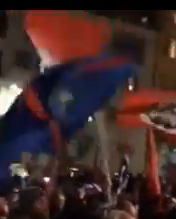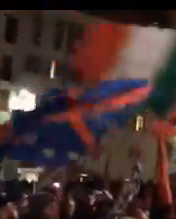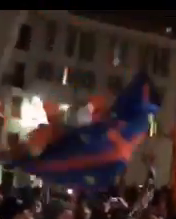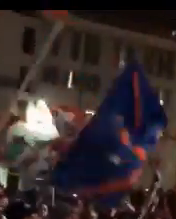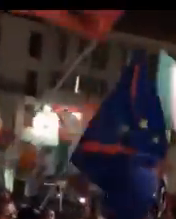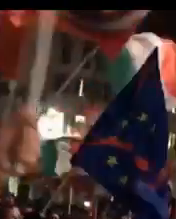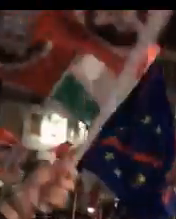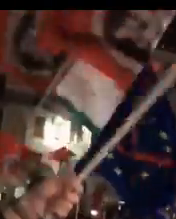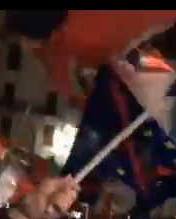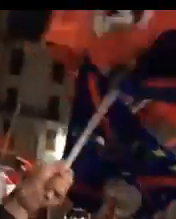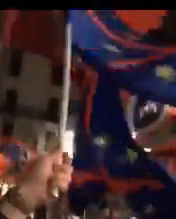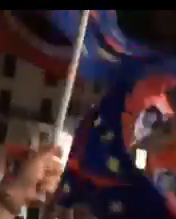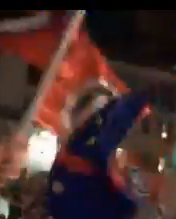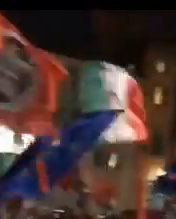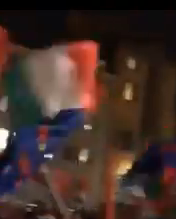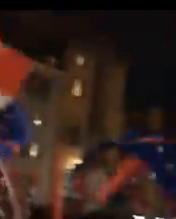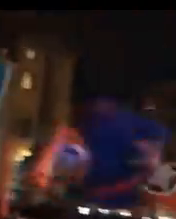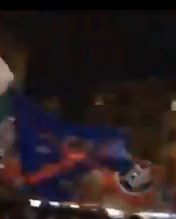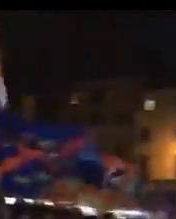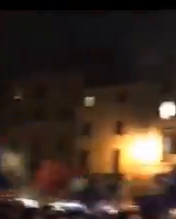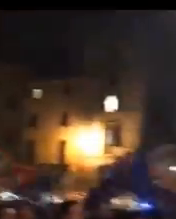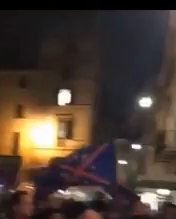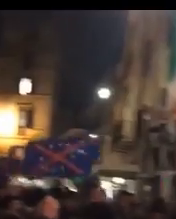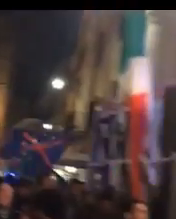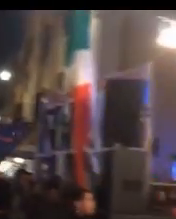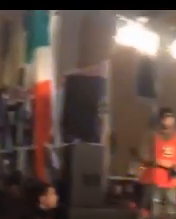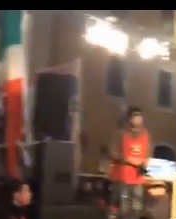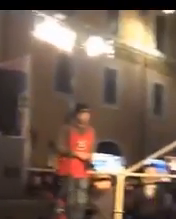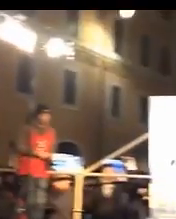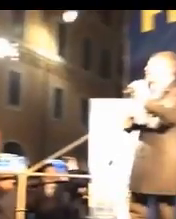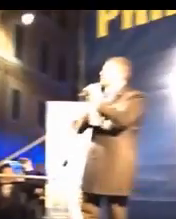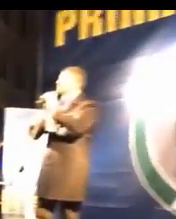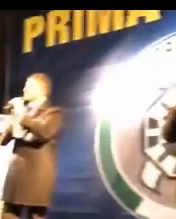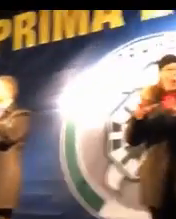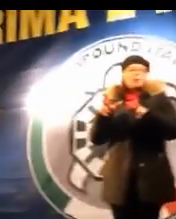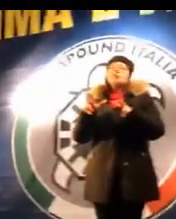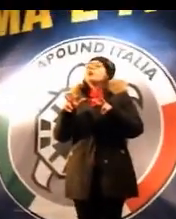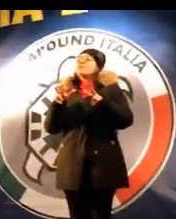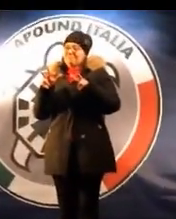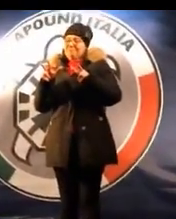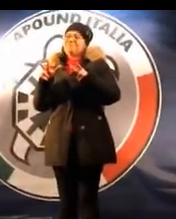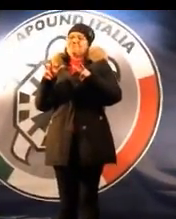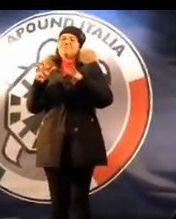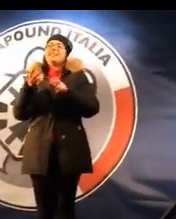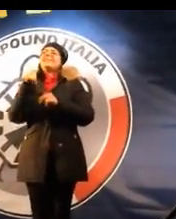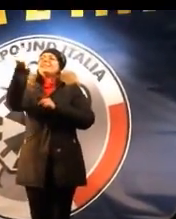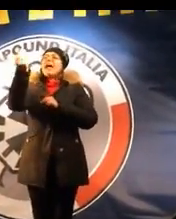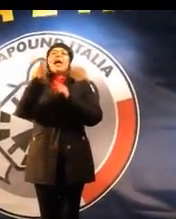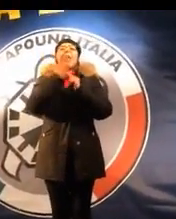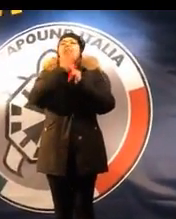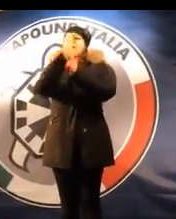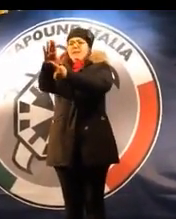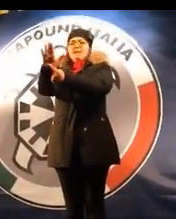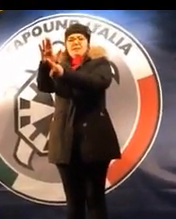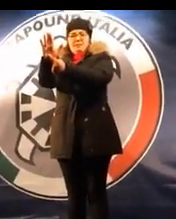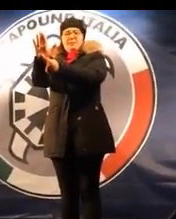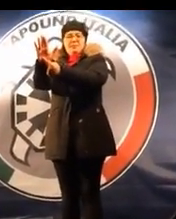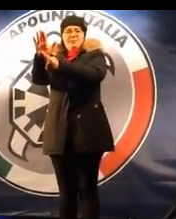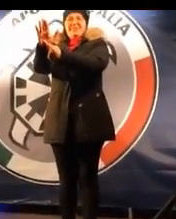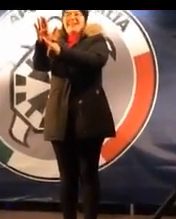Grandi! Bene, ripeto, Casa Pound con l'esempio vuole svegliare, vuole accendere il fuoco